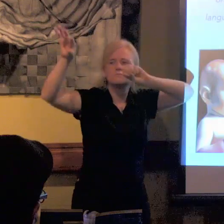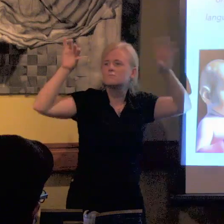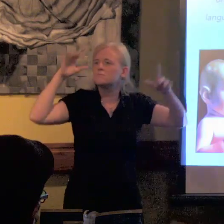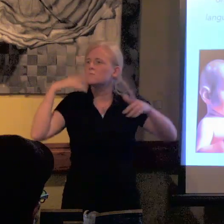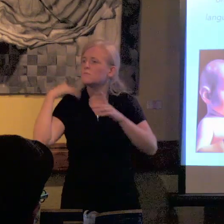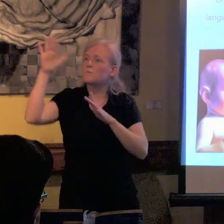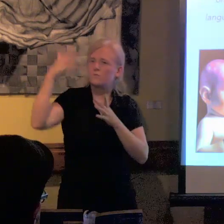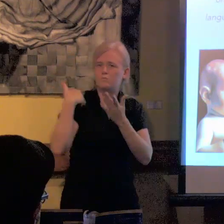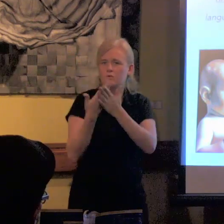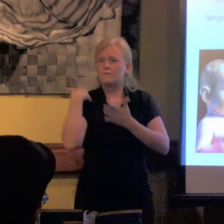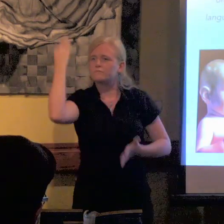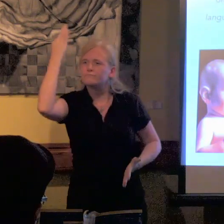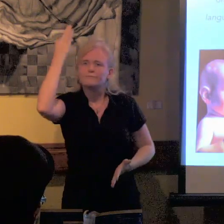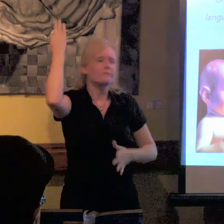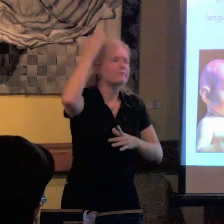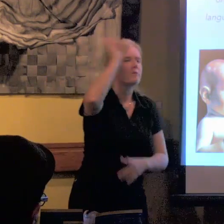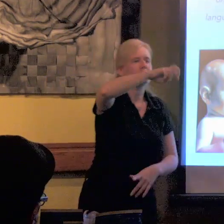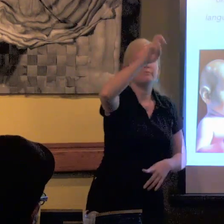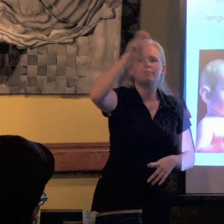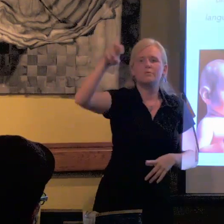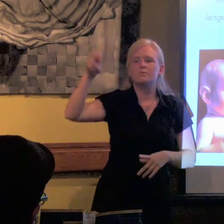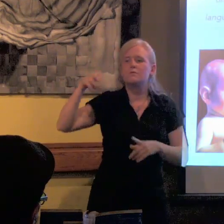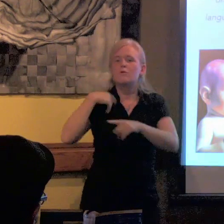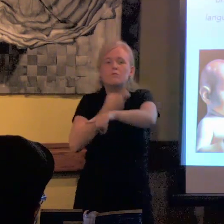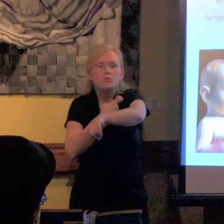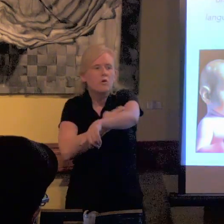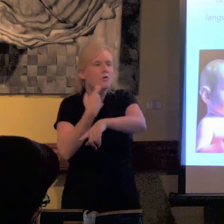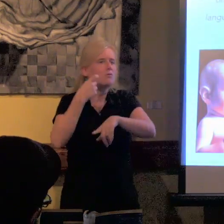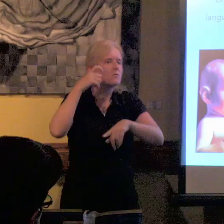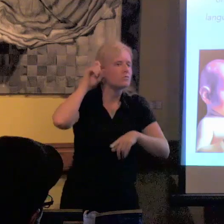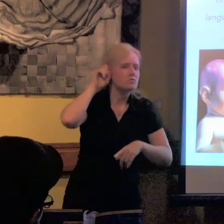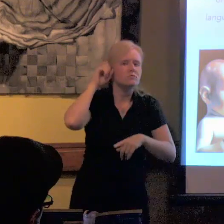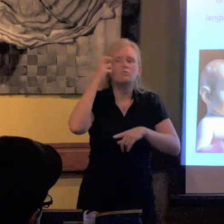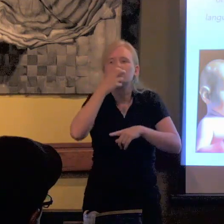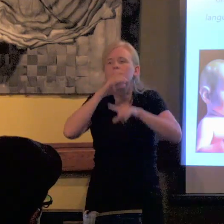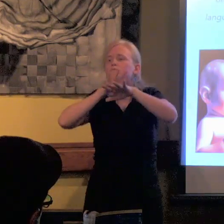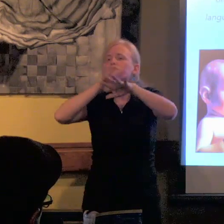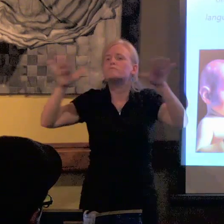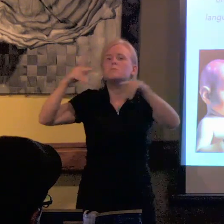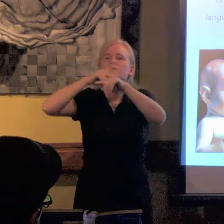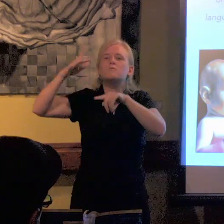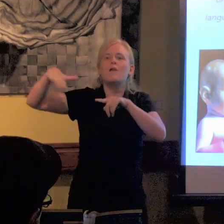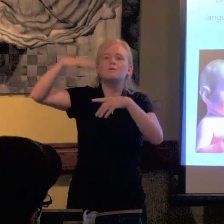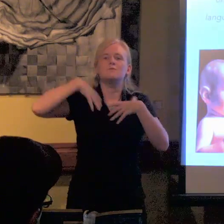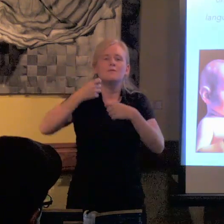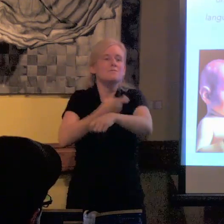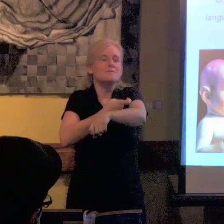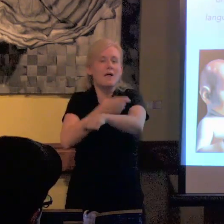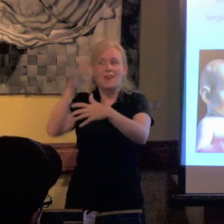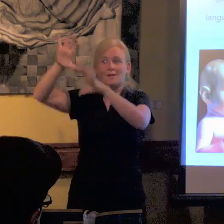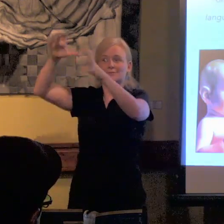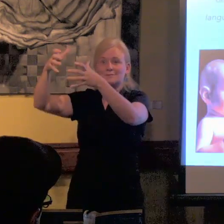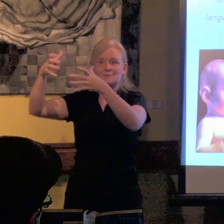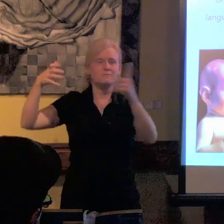faites en 1993. Et des recherches qui prouvent que finalement la stimulation langagière peut se faire de la même façon, que ce soit sur le plan visuel ou